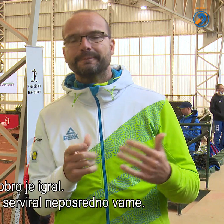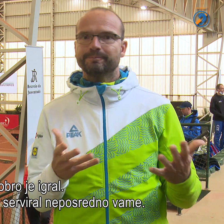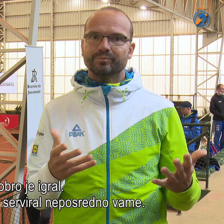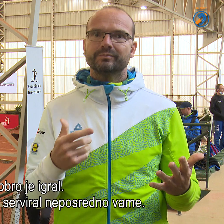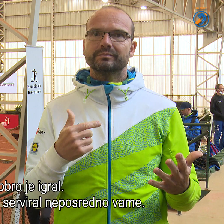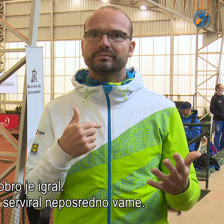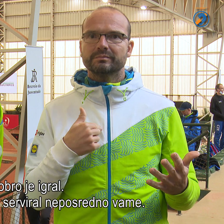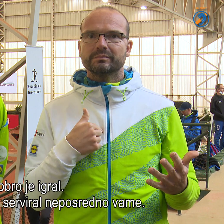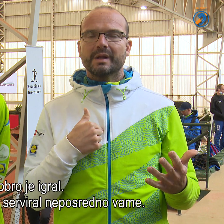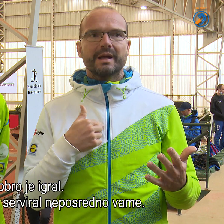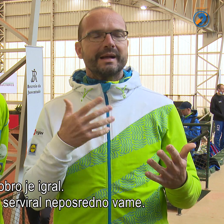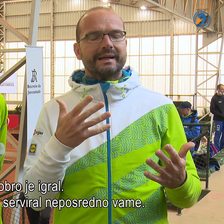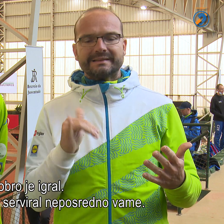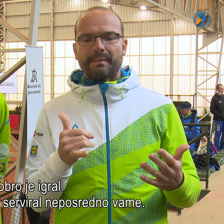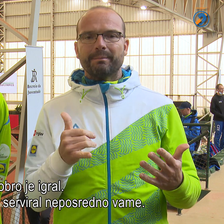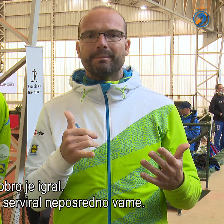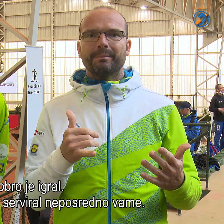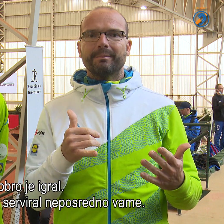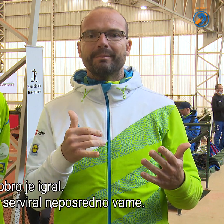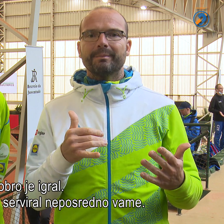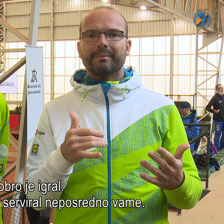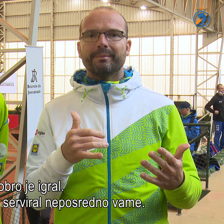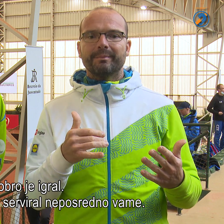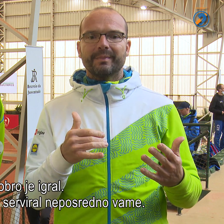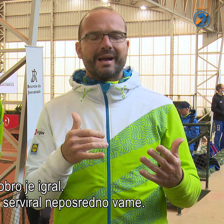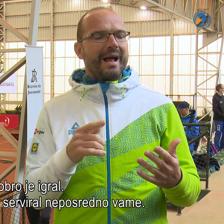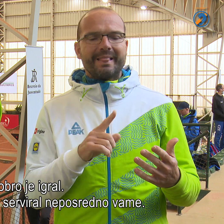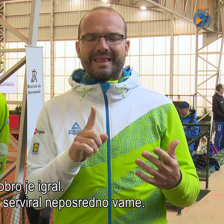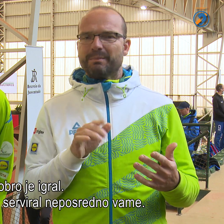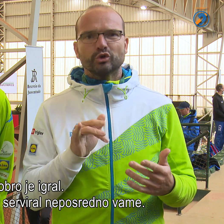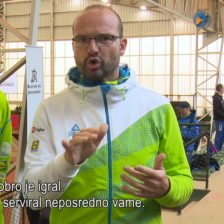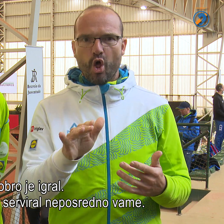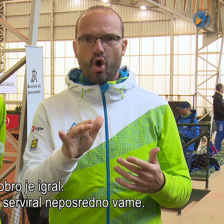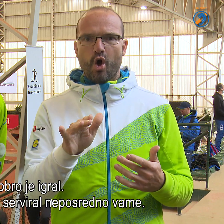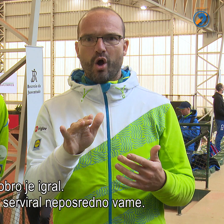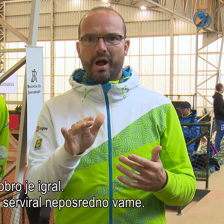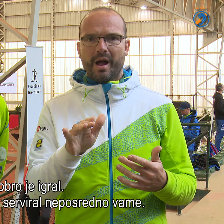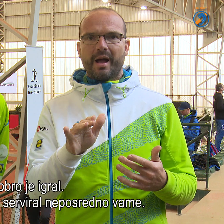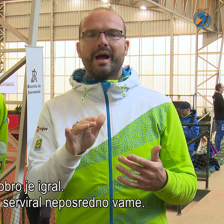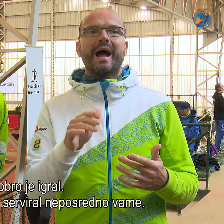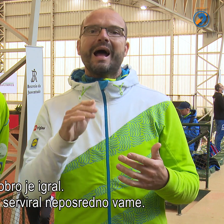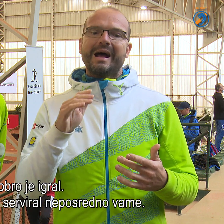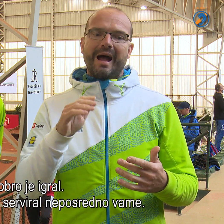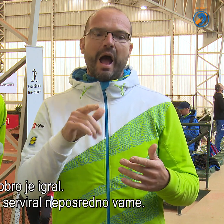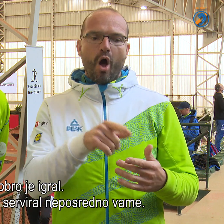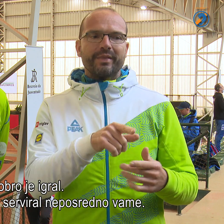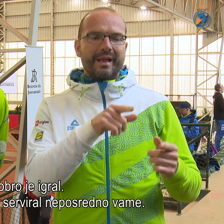Jaz sem pozabil nekaj delal, preveč delal, nič, samo malo je delal, servis je